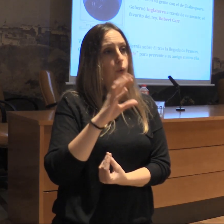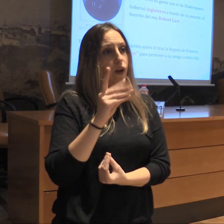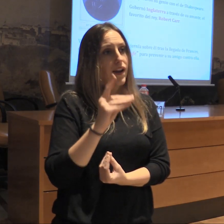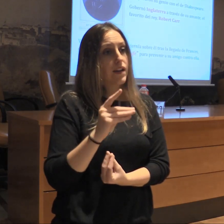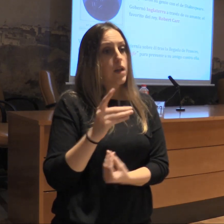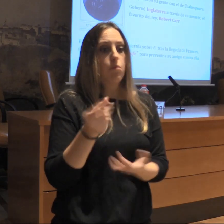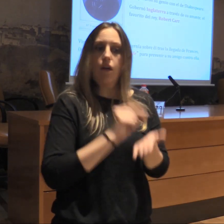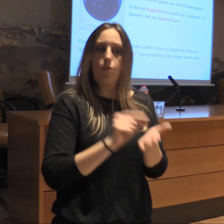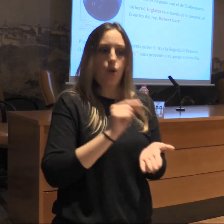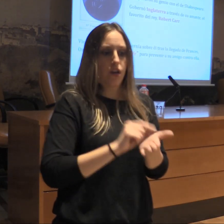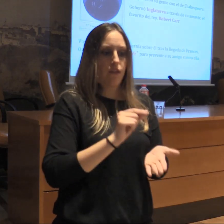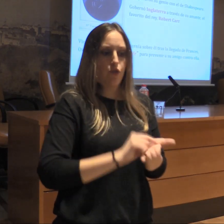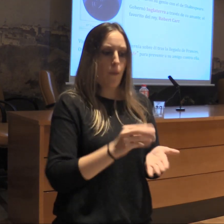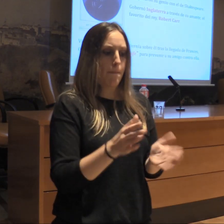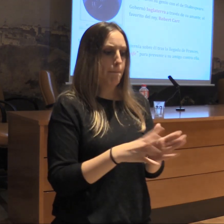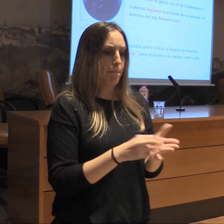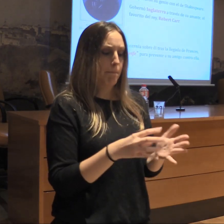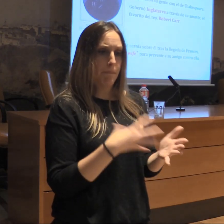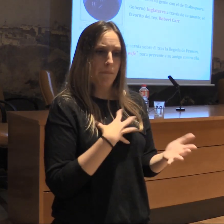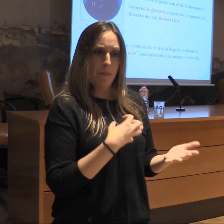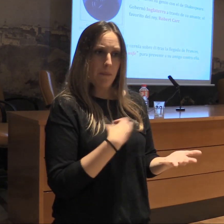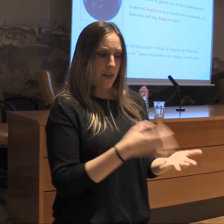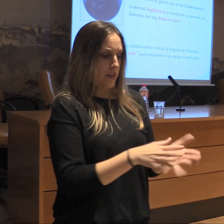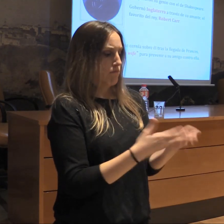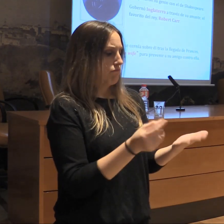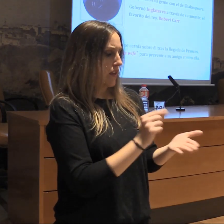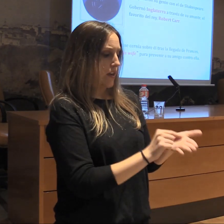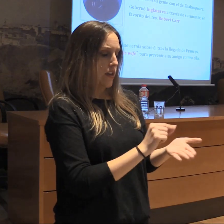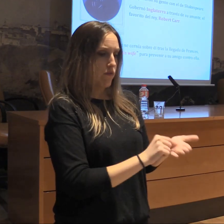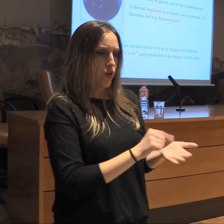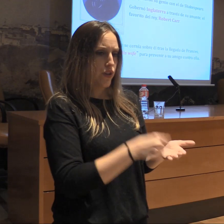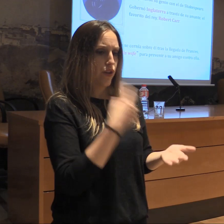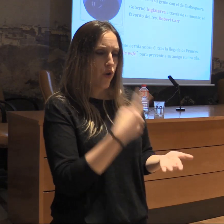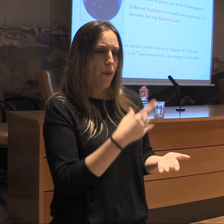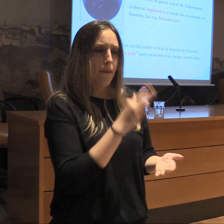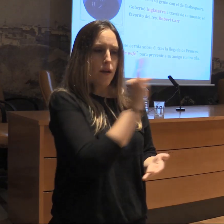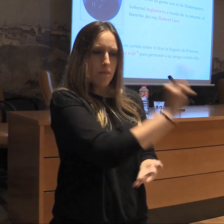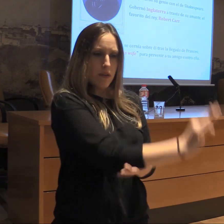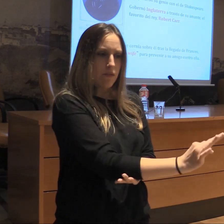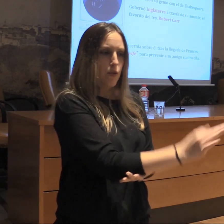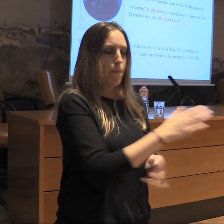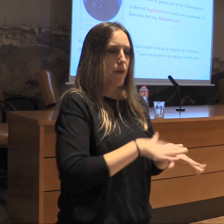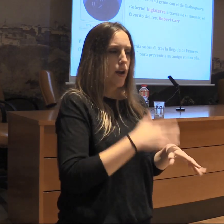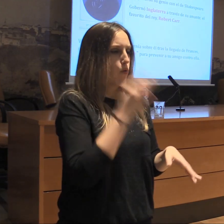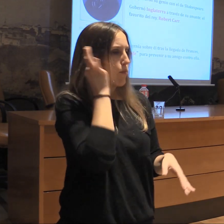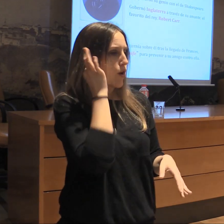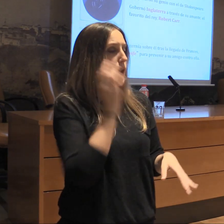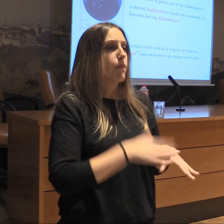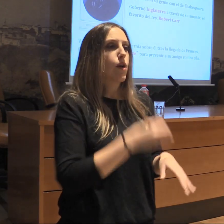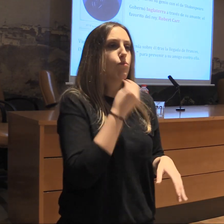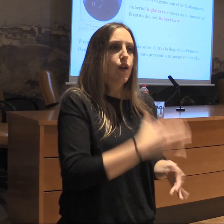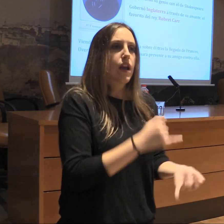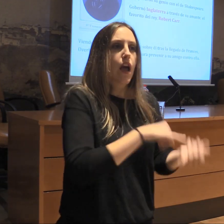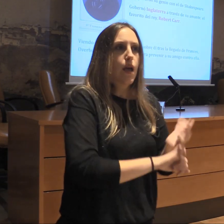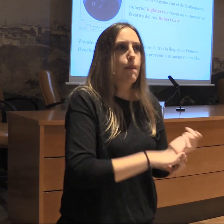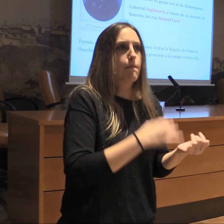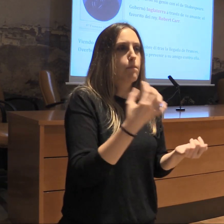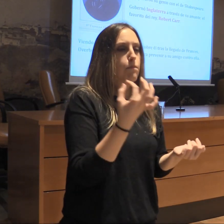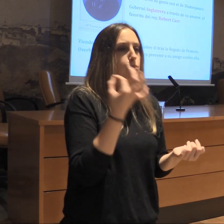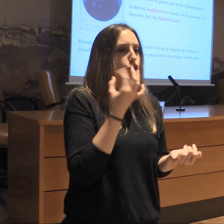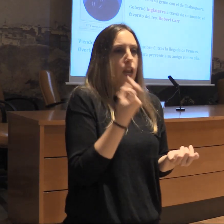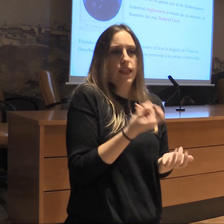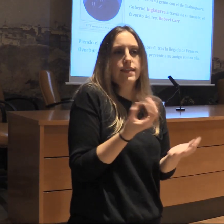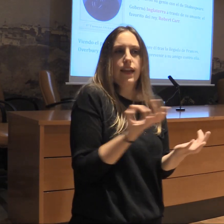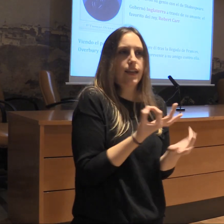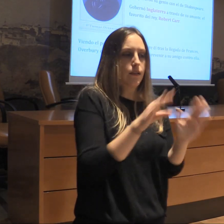Wife, mostrando las virtudes que debían adornar a una mujer para ser una buena esposa, ninguna de las